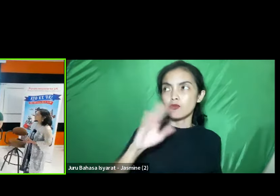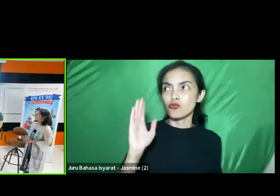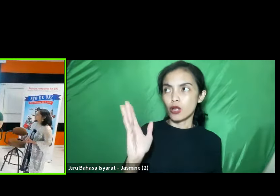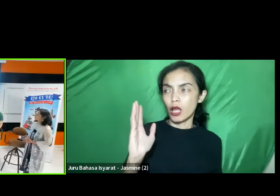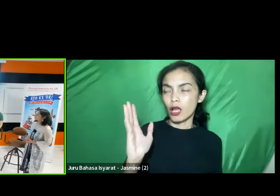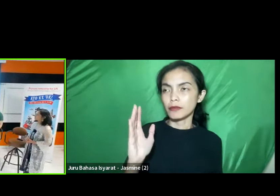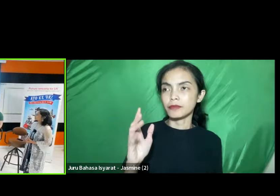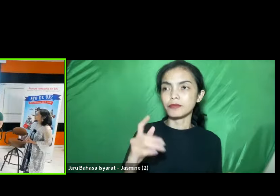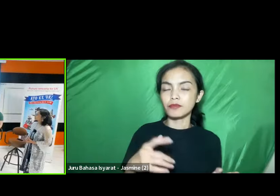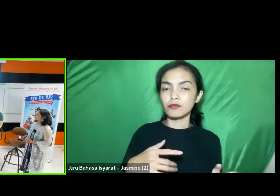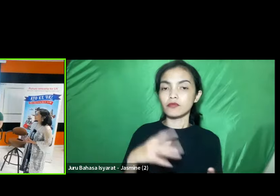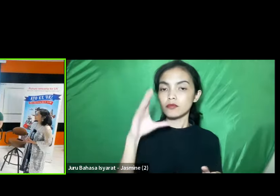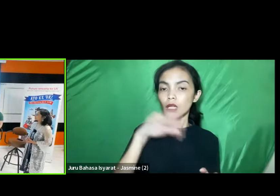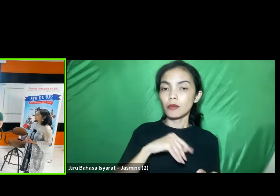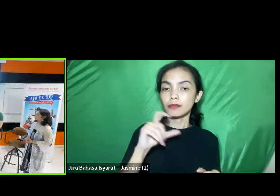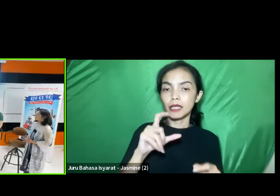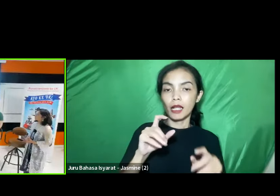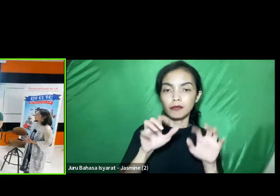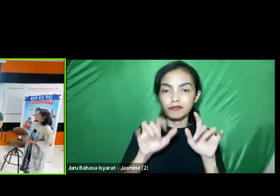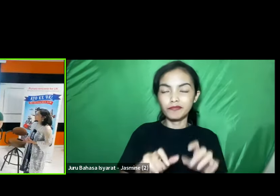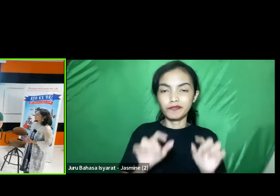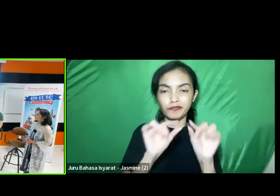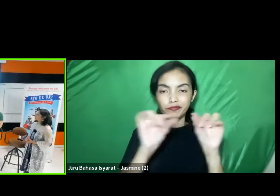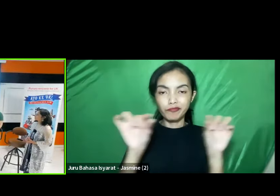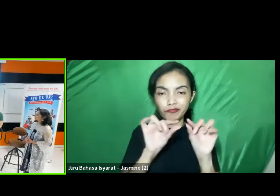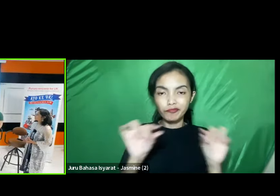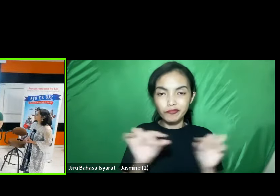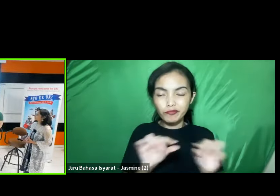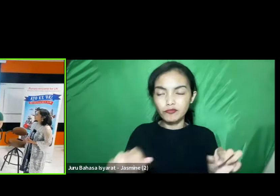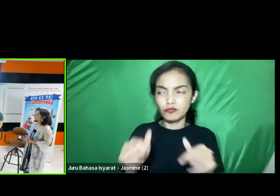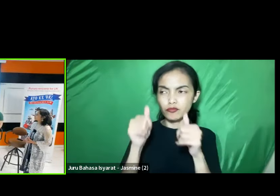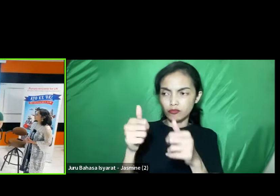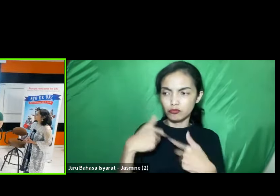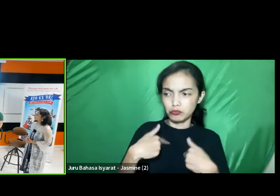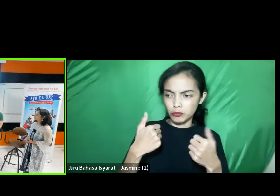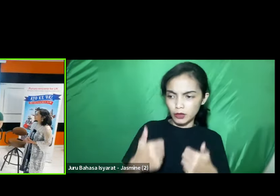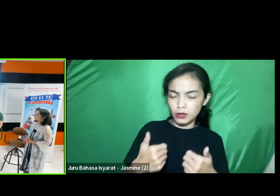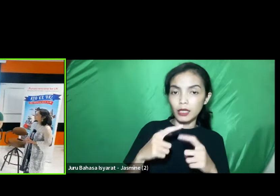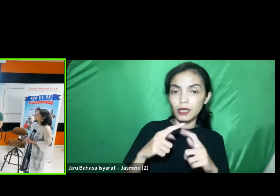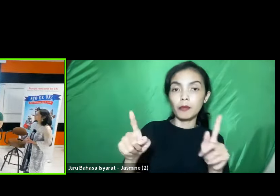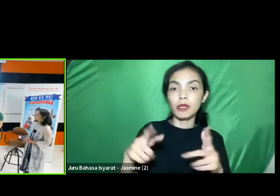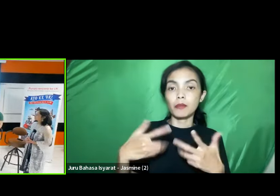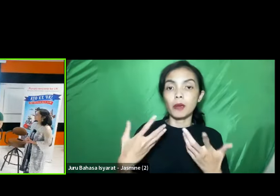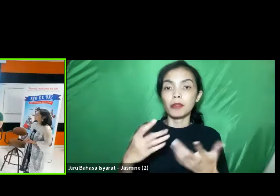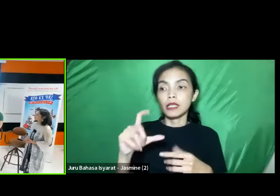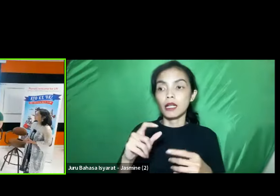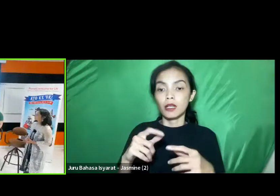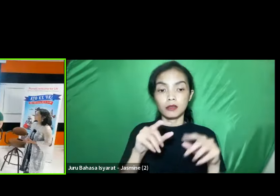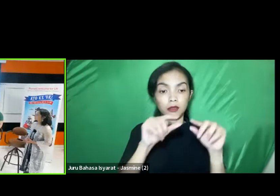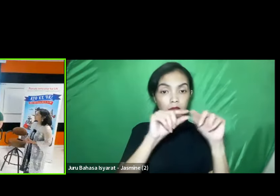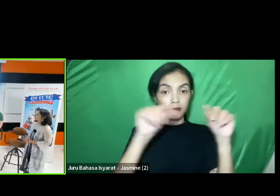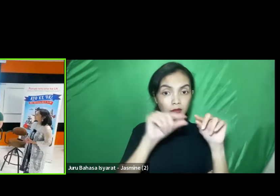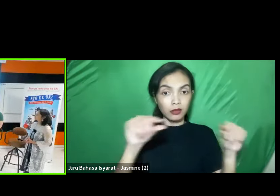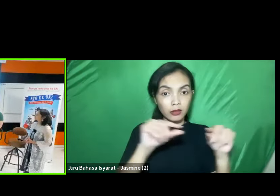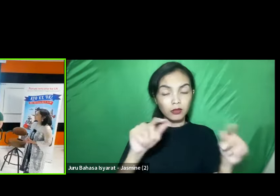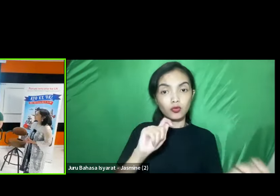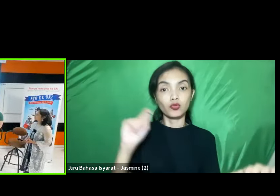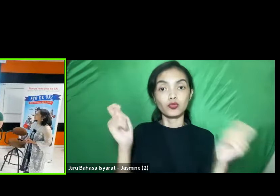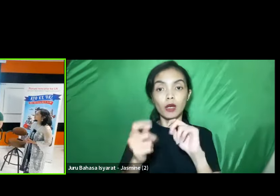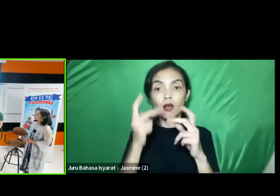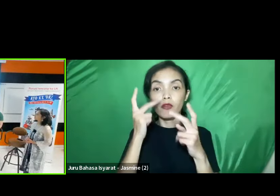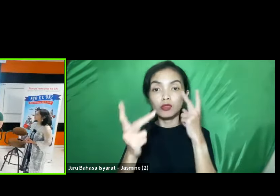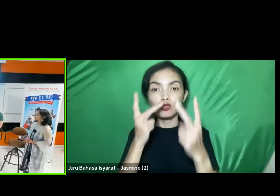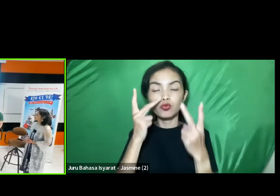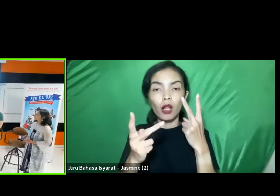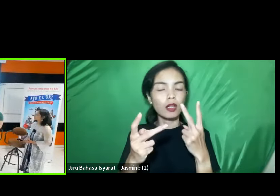dengan tulisan tapi How to eh dengan Visual saya belum terlalu ahli